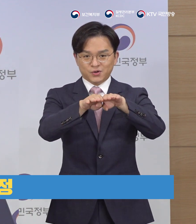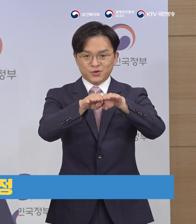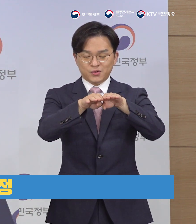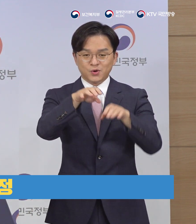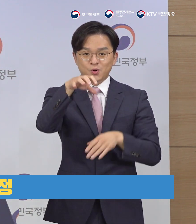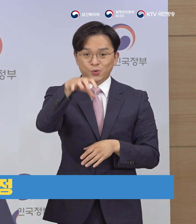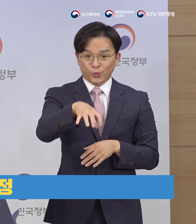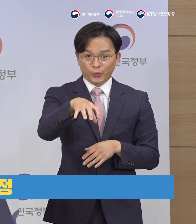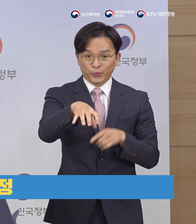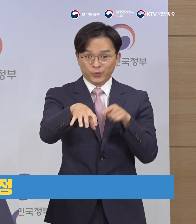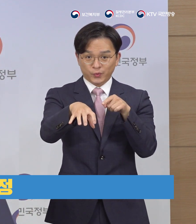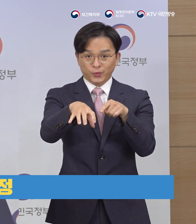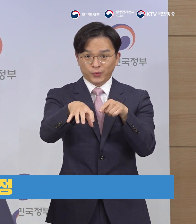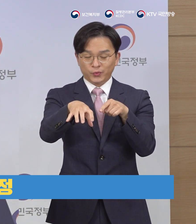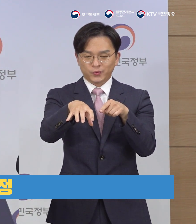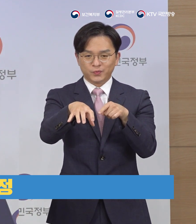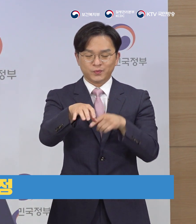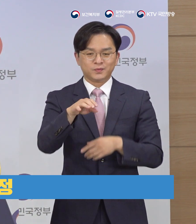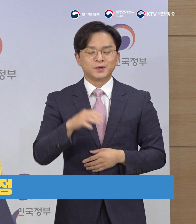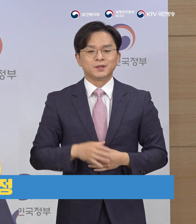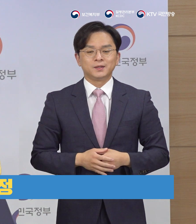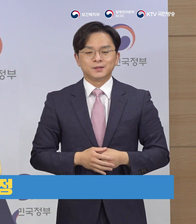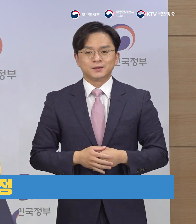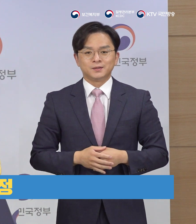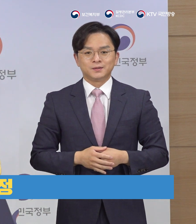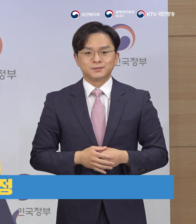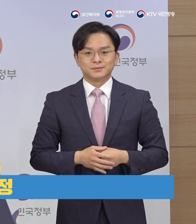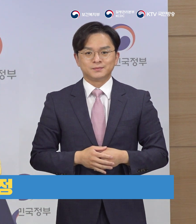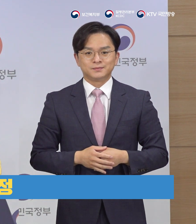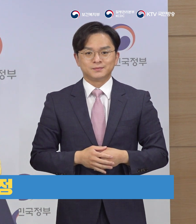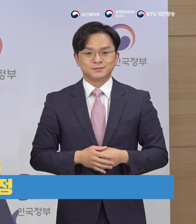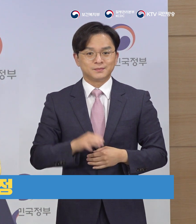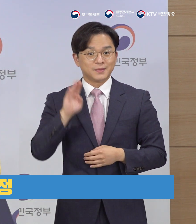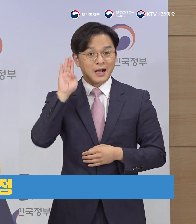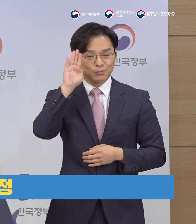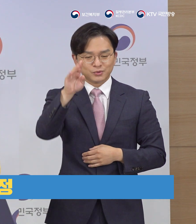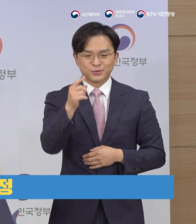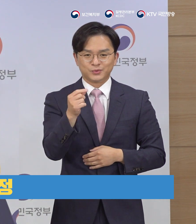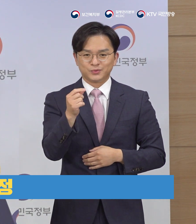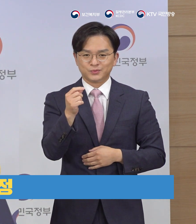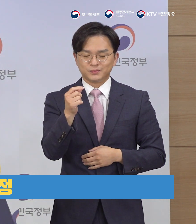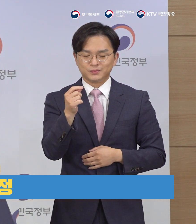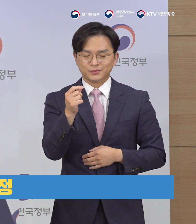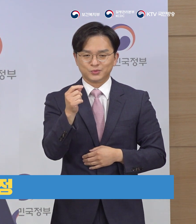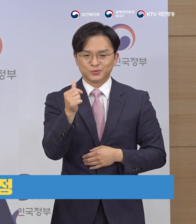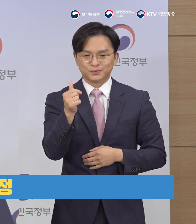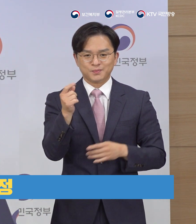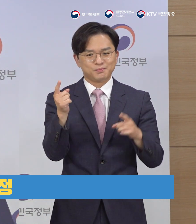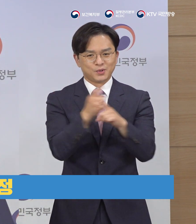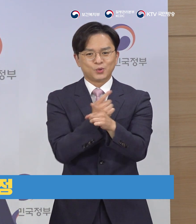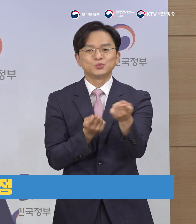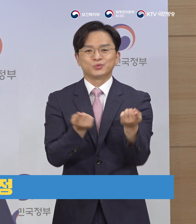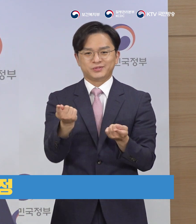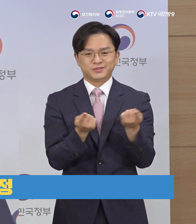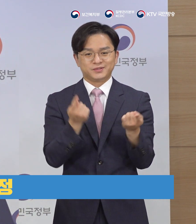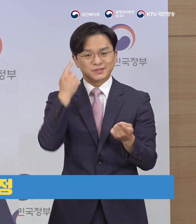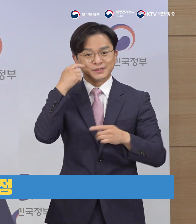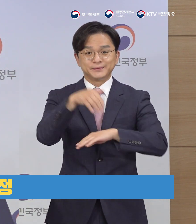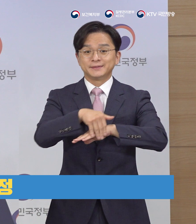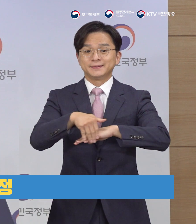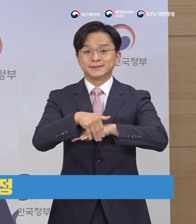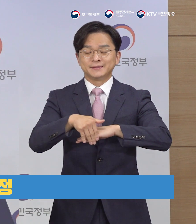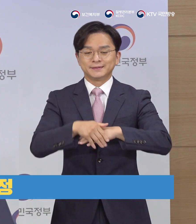운영 중단으로 저소득층의 접근성만 훼손된다는 지적을 고려하여 수도권 방역 강화